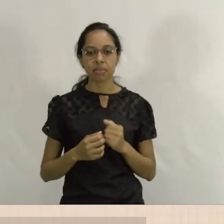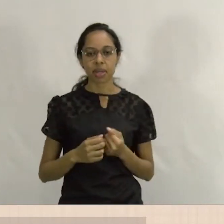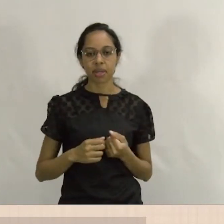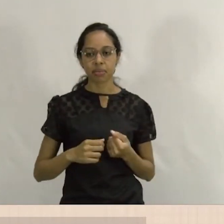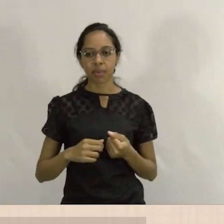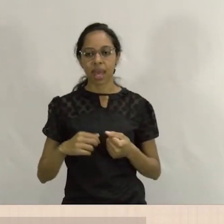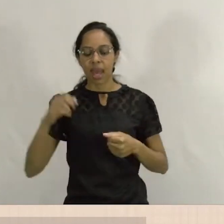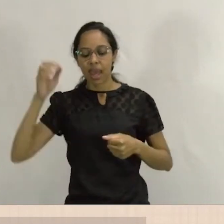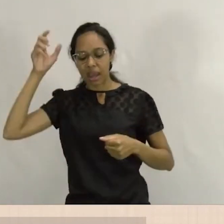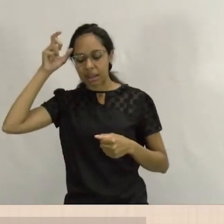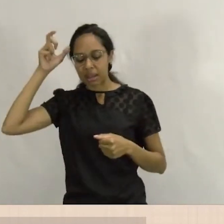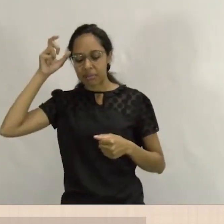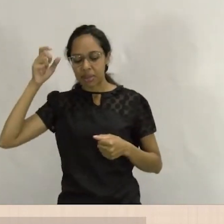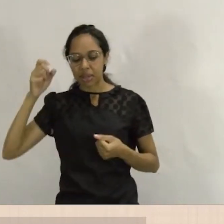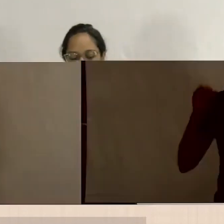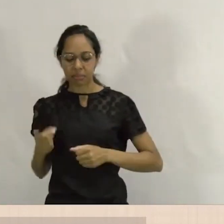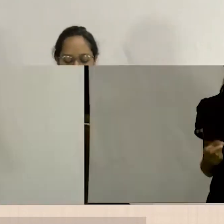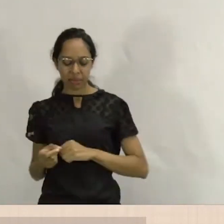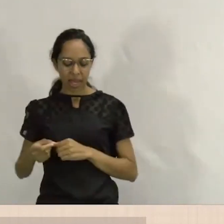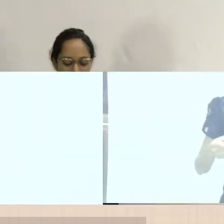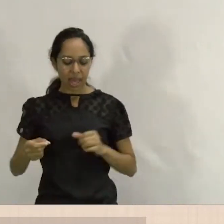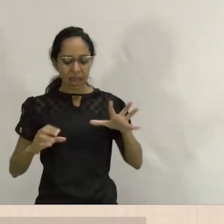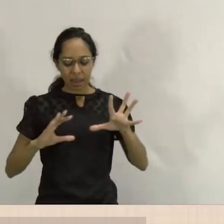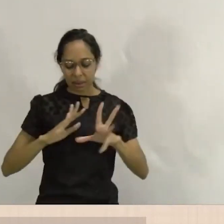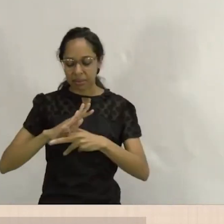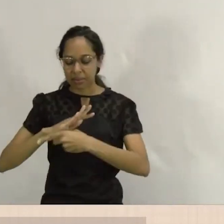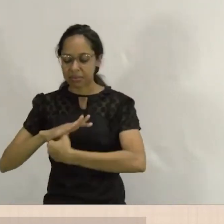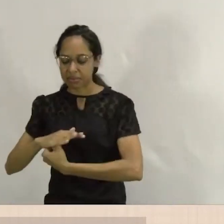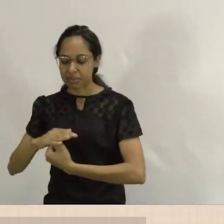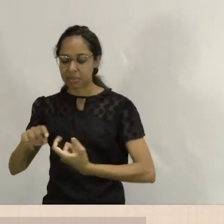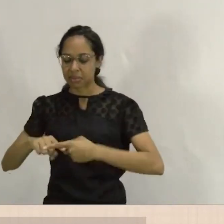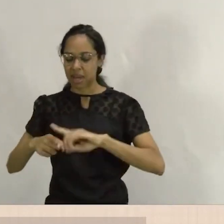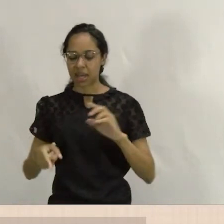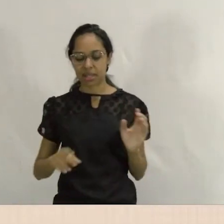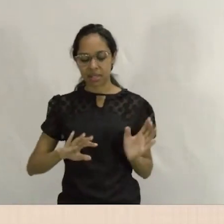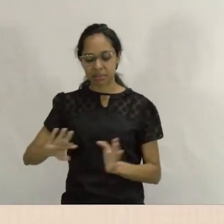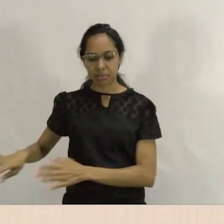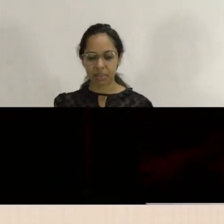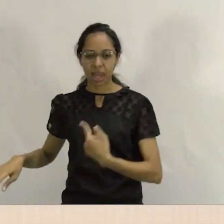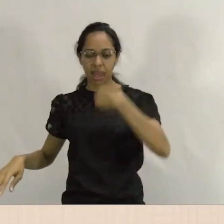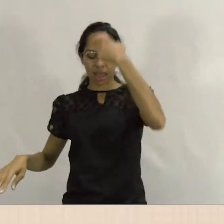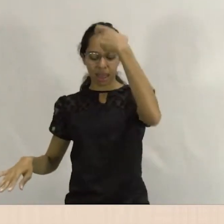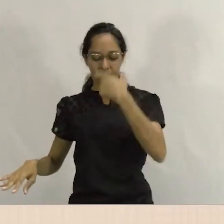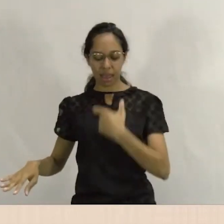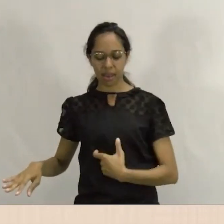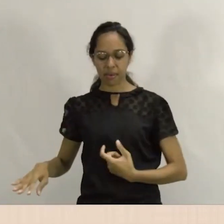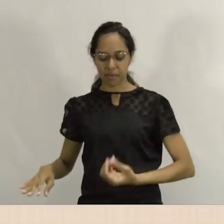que tenham vida e a tenham em abundância. Eu sou o bom